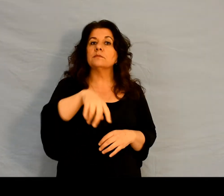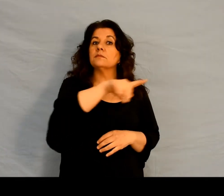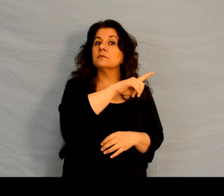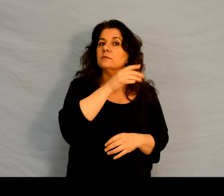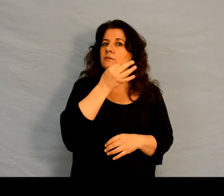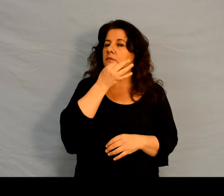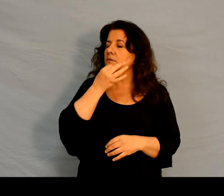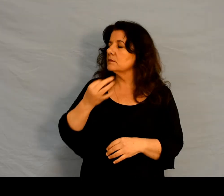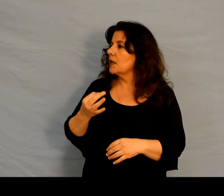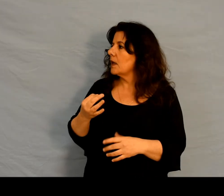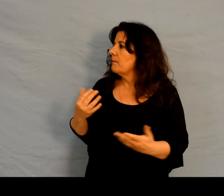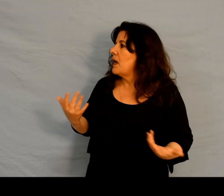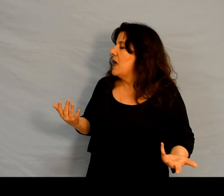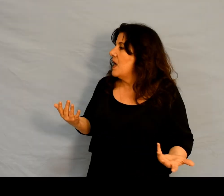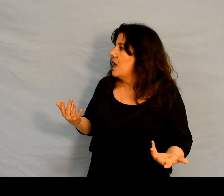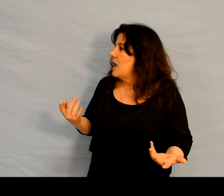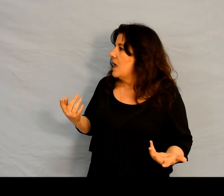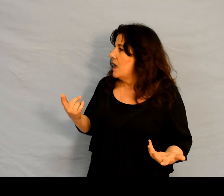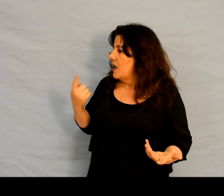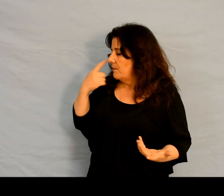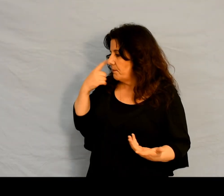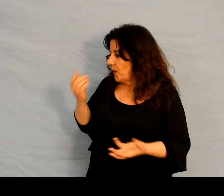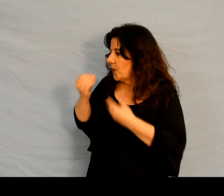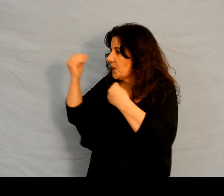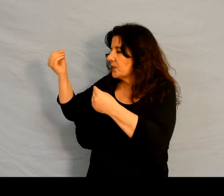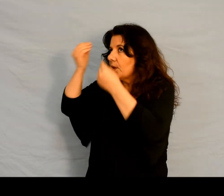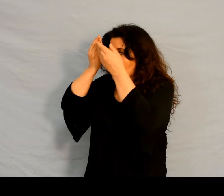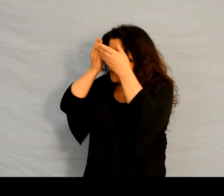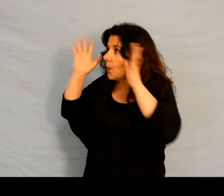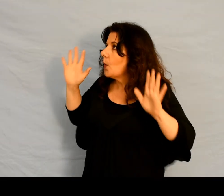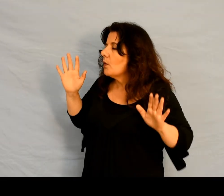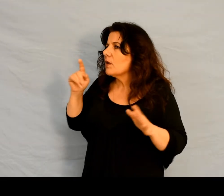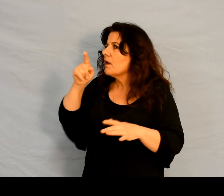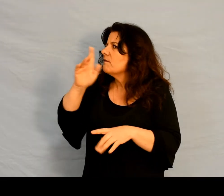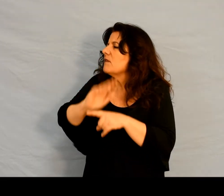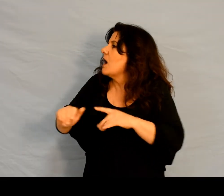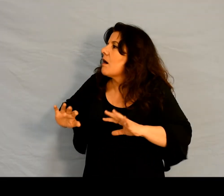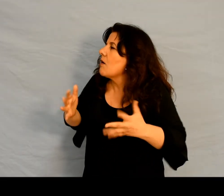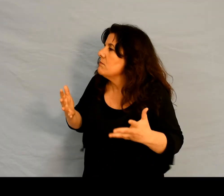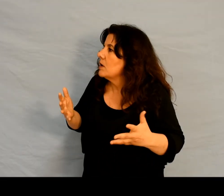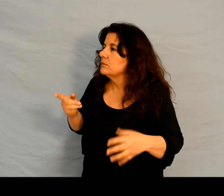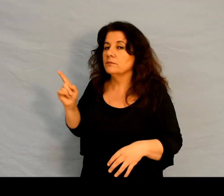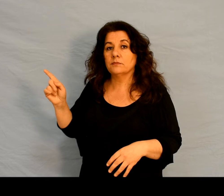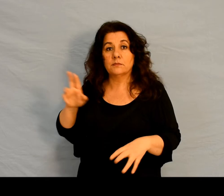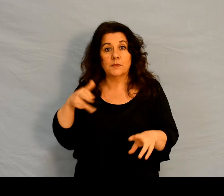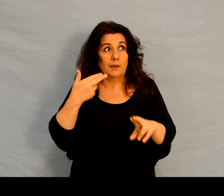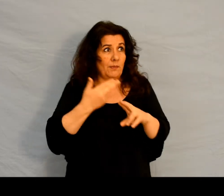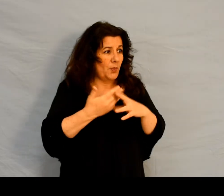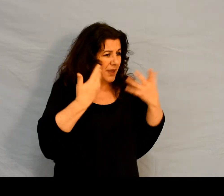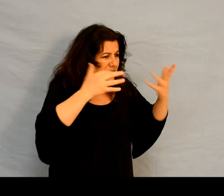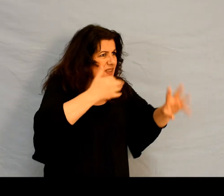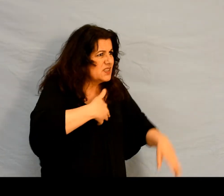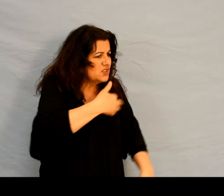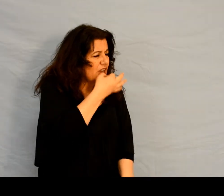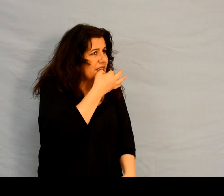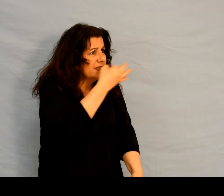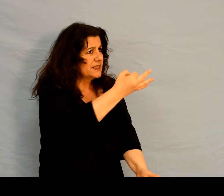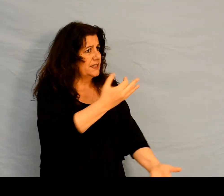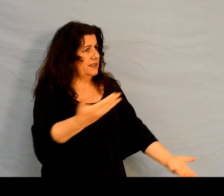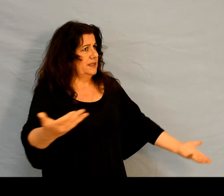Comment a-t-il fait pour t'ouvrir les yeux ?» Il leur répondit, « Je vous l'ai déjà dit, et vous